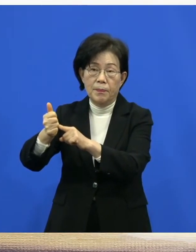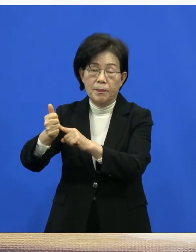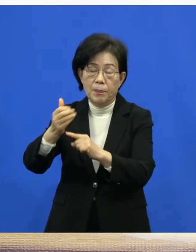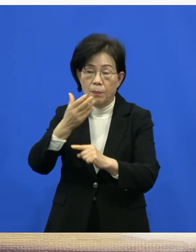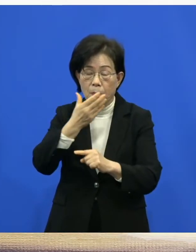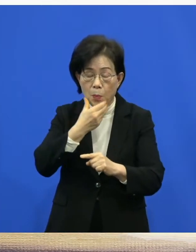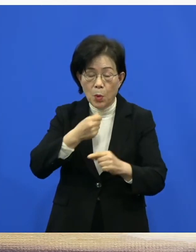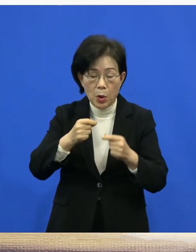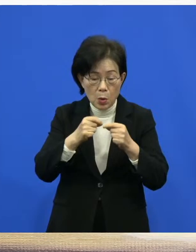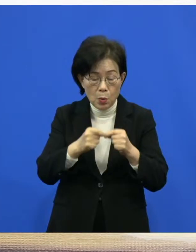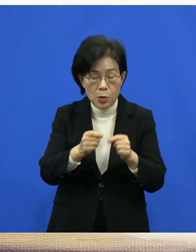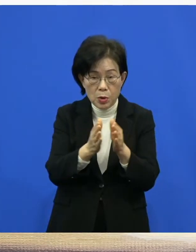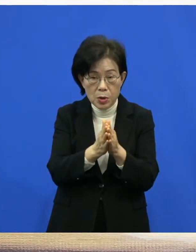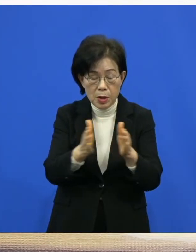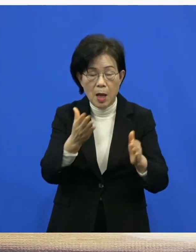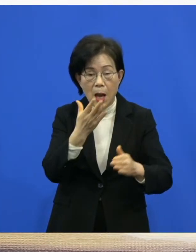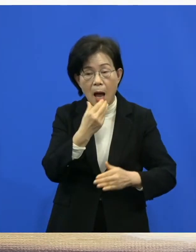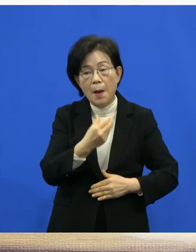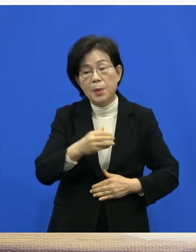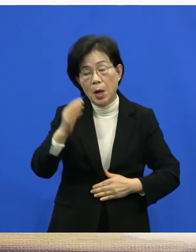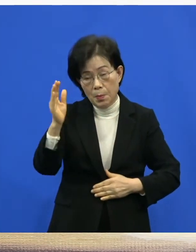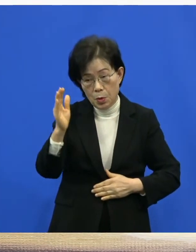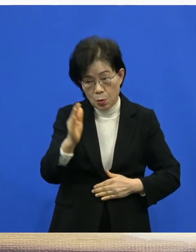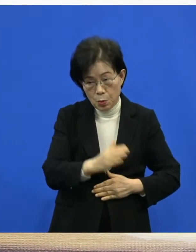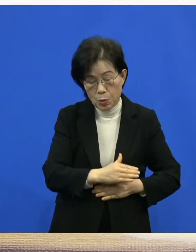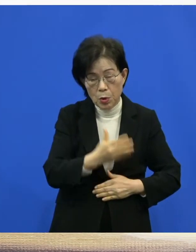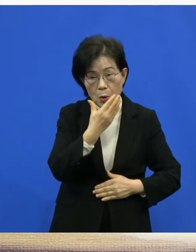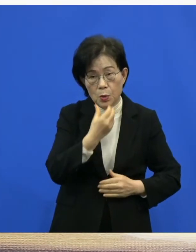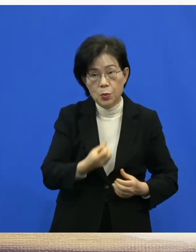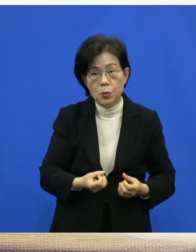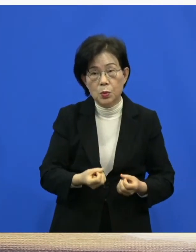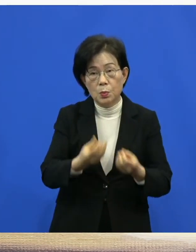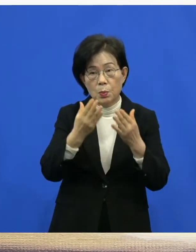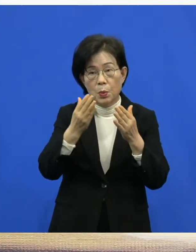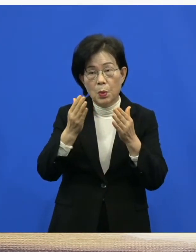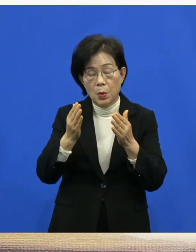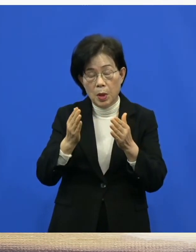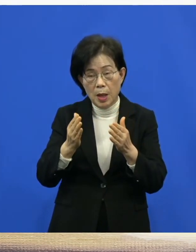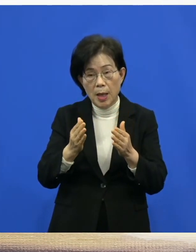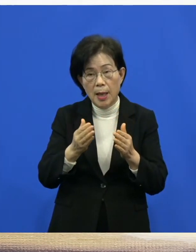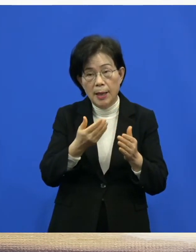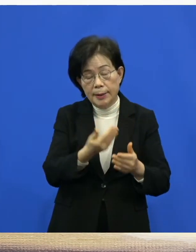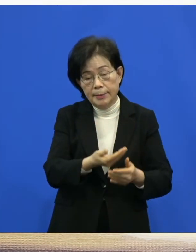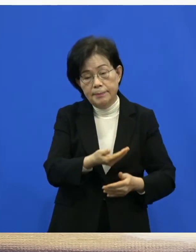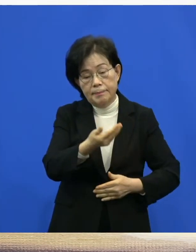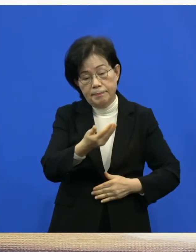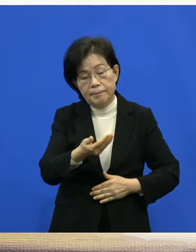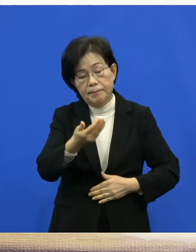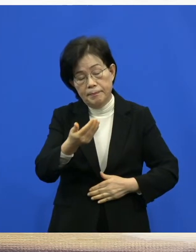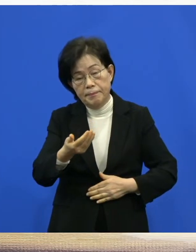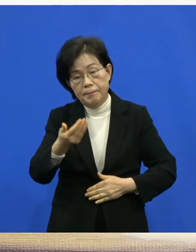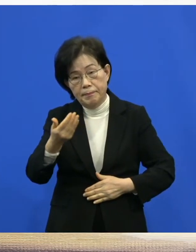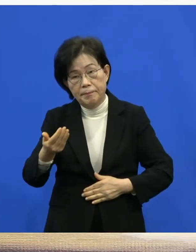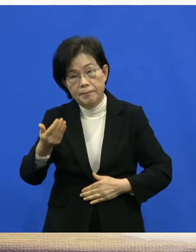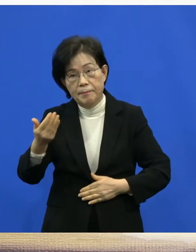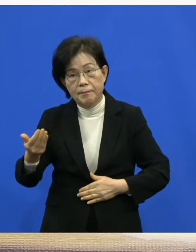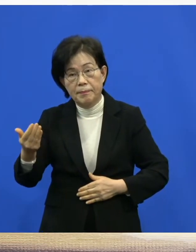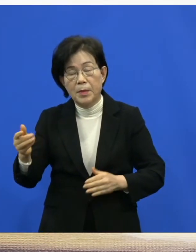복이 구체적으로 시작된 것은 아브라함으로부터 그 축복의 강한 길고 길게 늘어져 흘러